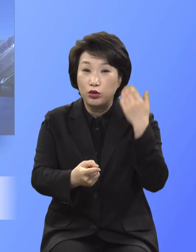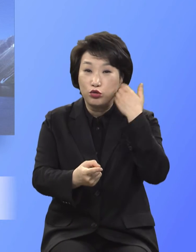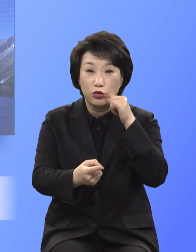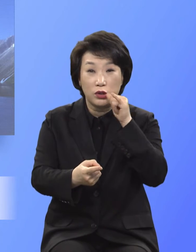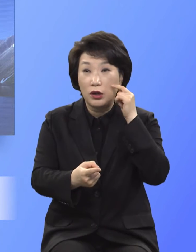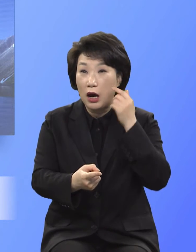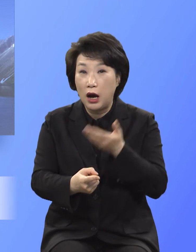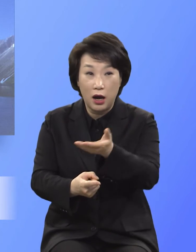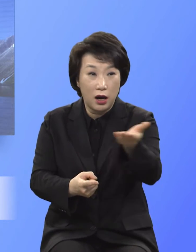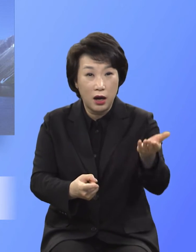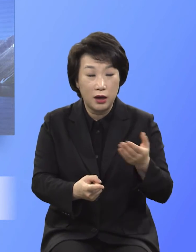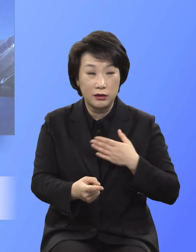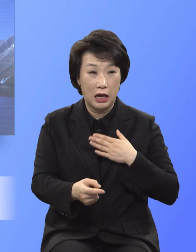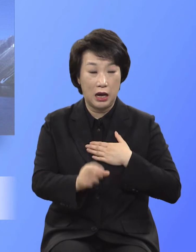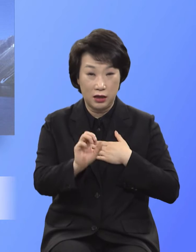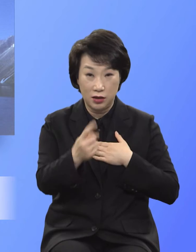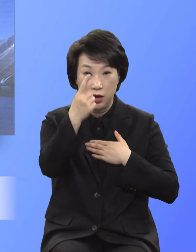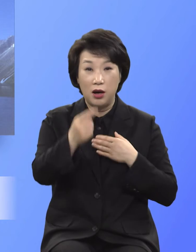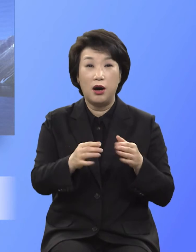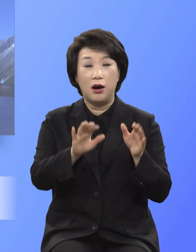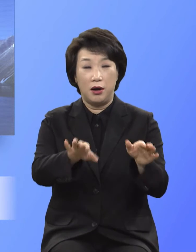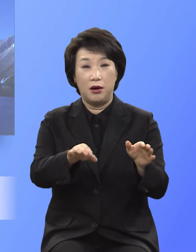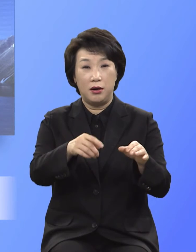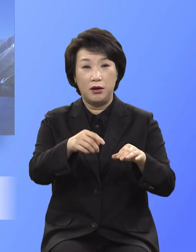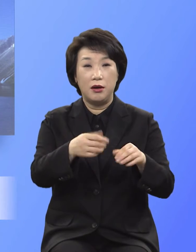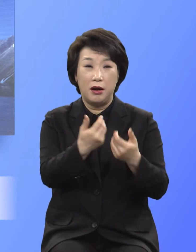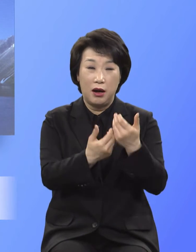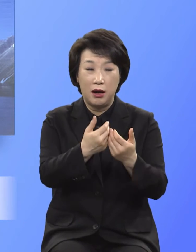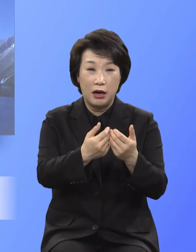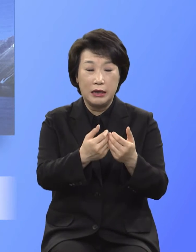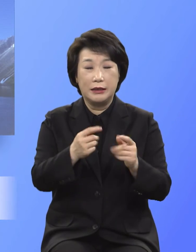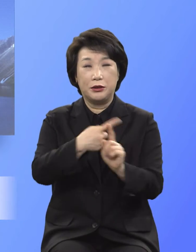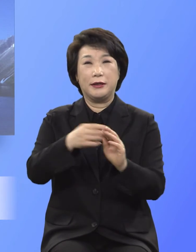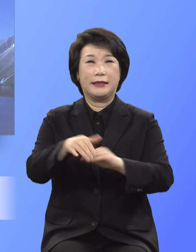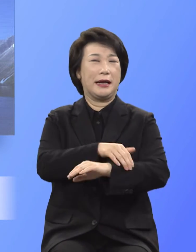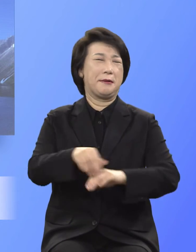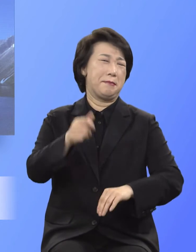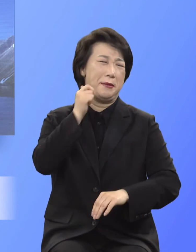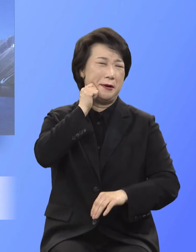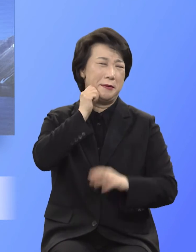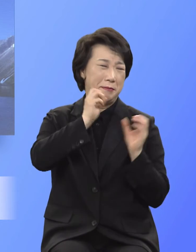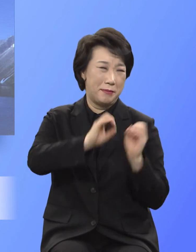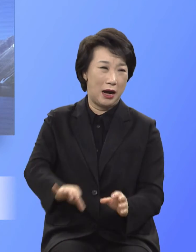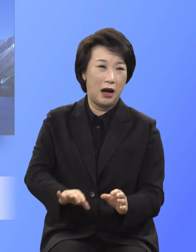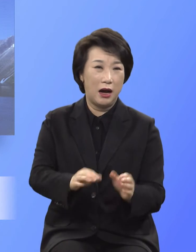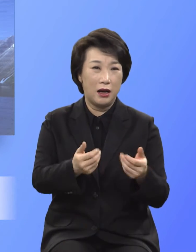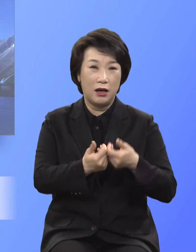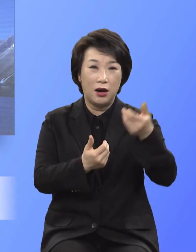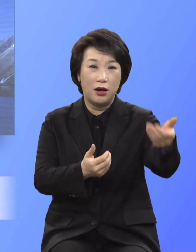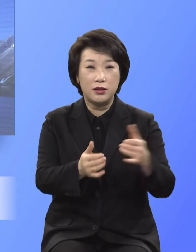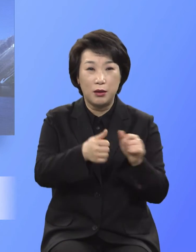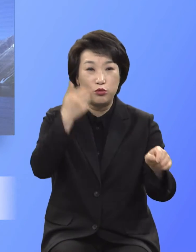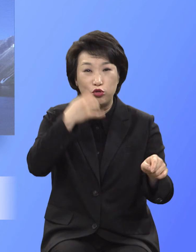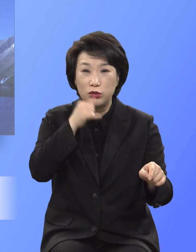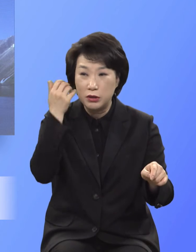있습니까? 나 때문에 실족해서 이놈의 교회에 못된 게 있다고 판개친 사람이 있습니까?